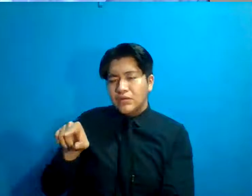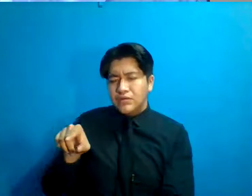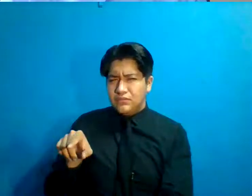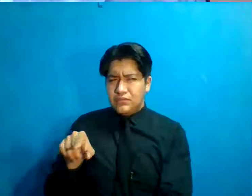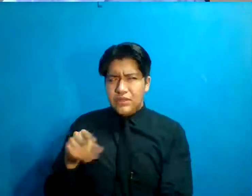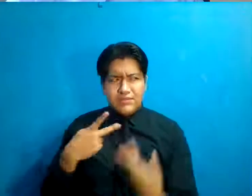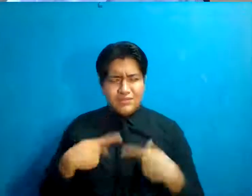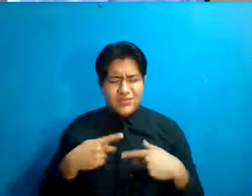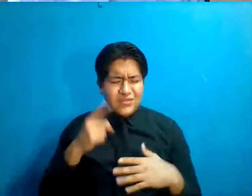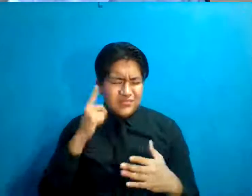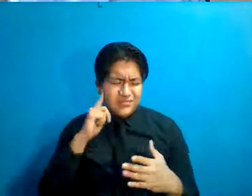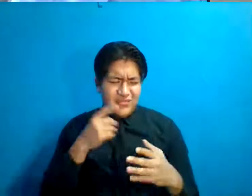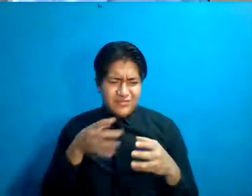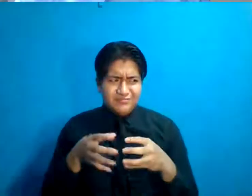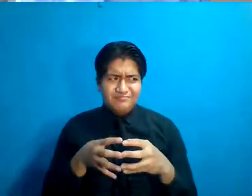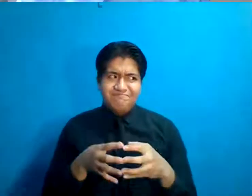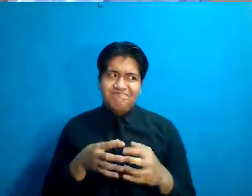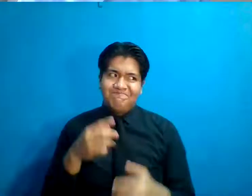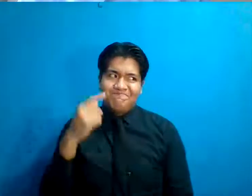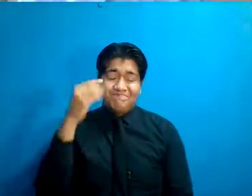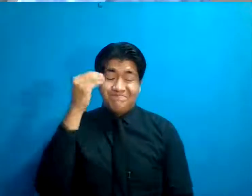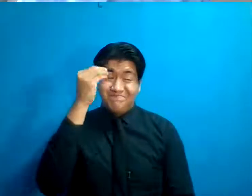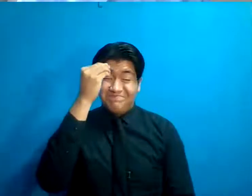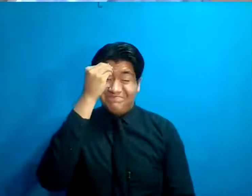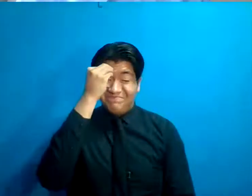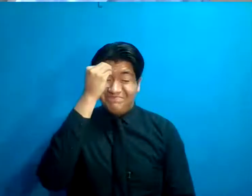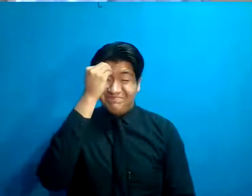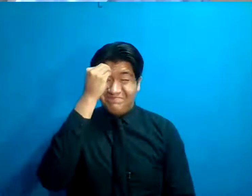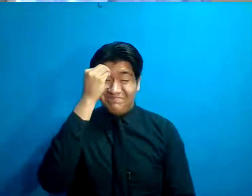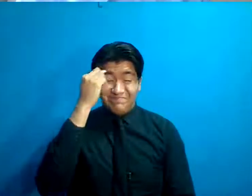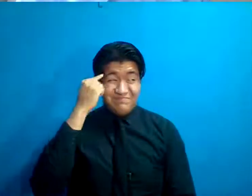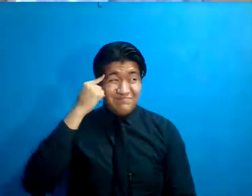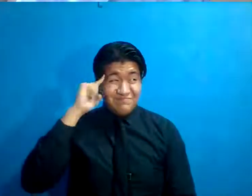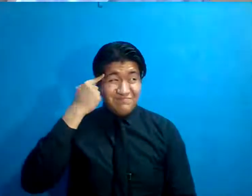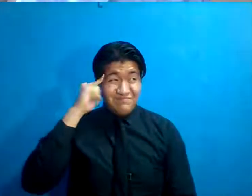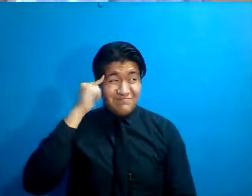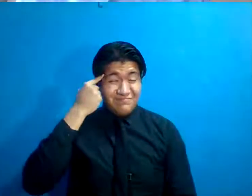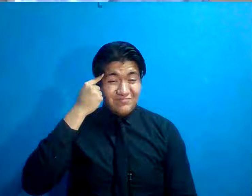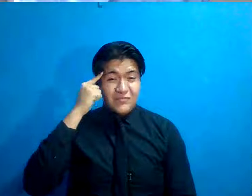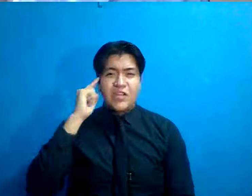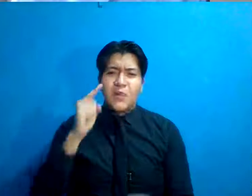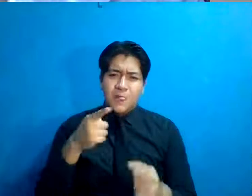sordas les molesta bastante. Y les recomiendo un libro